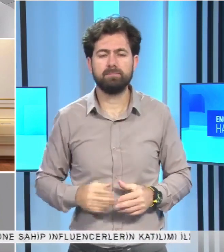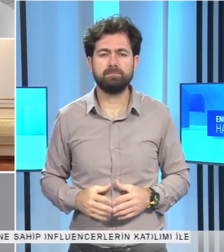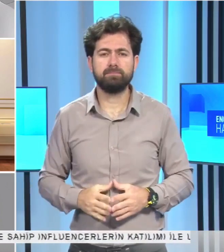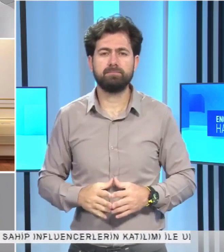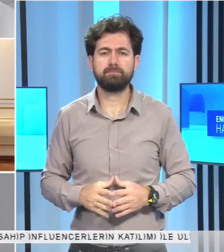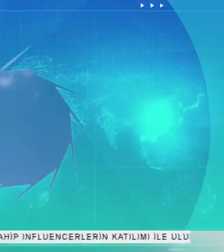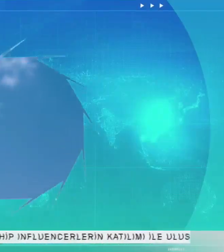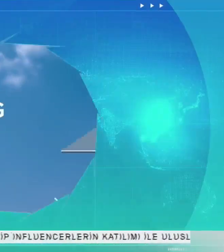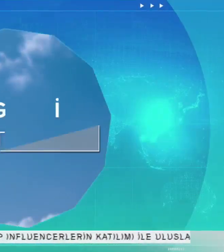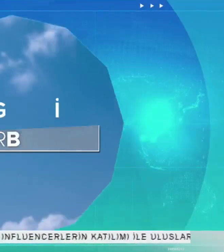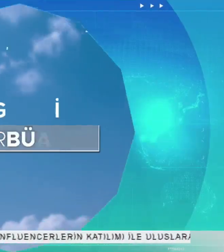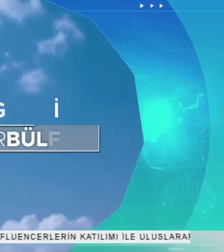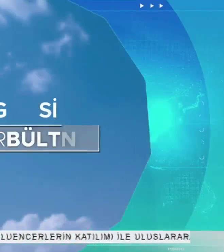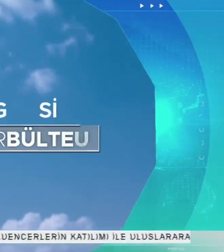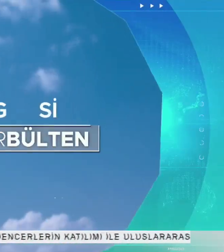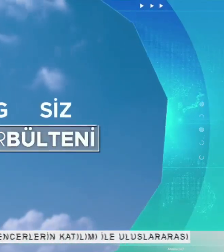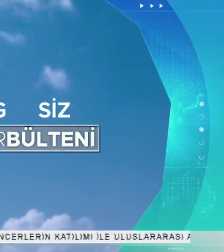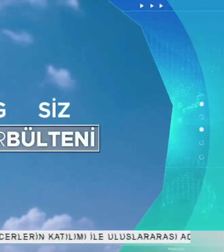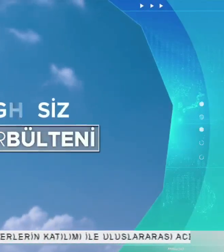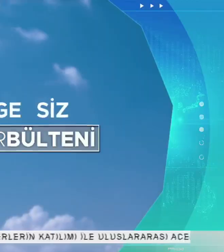yaptı.